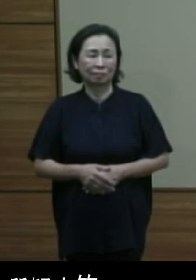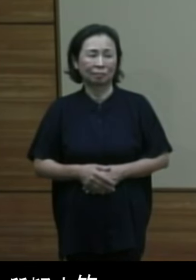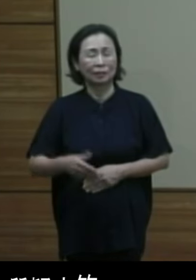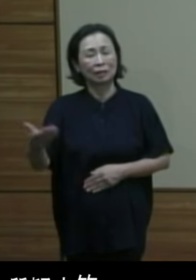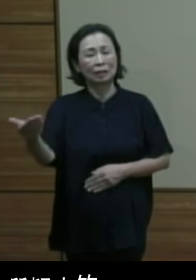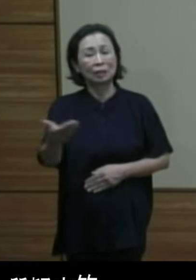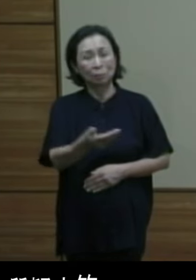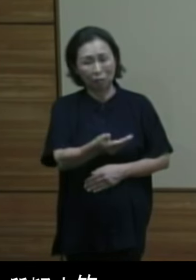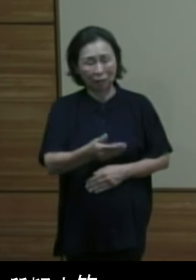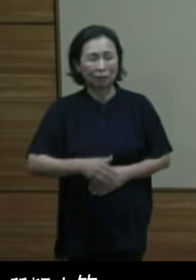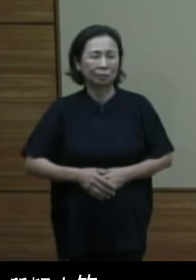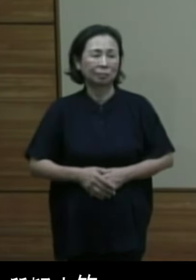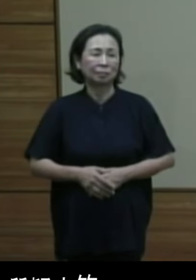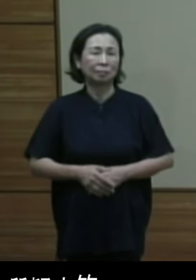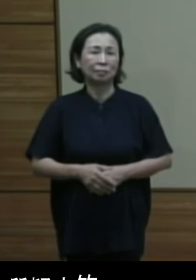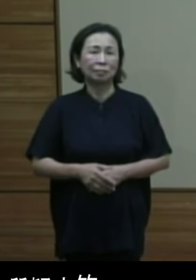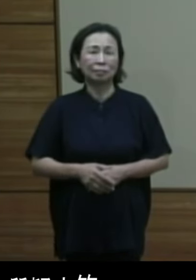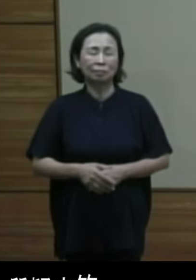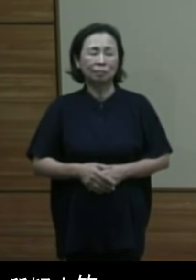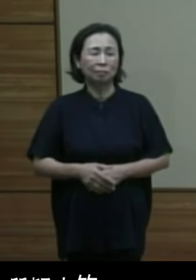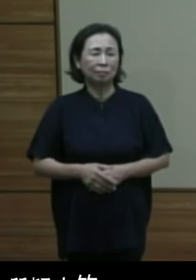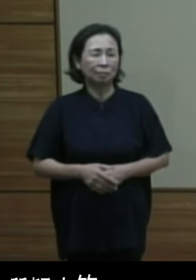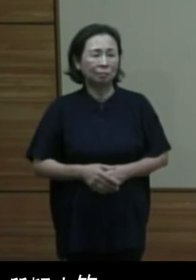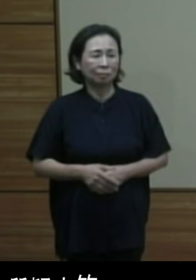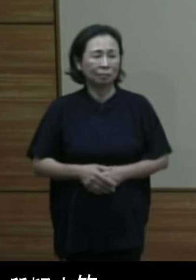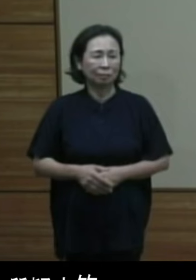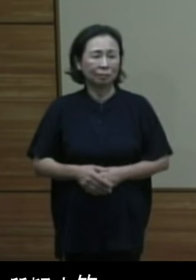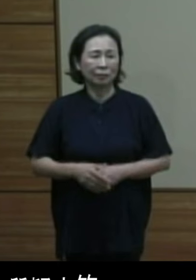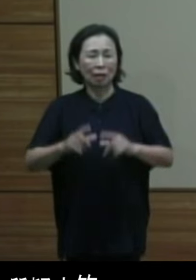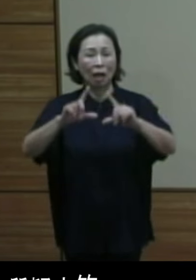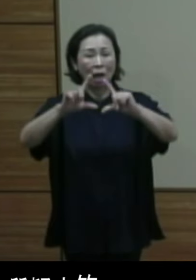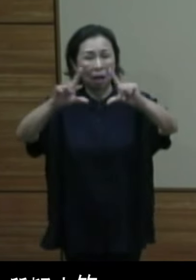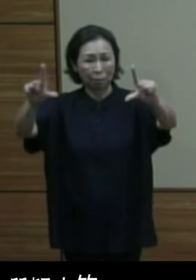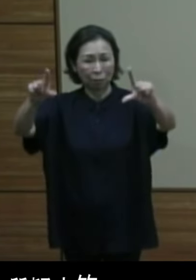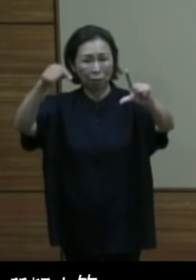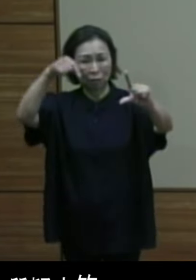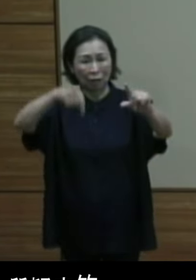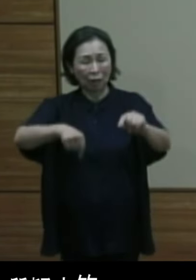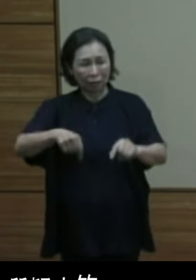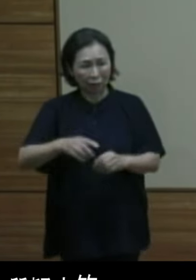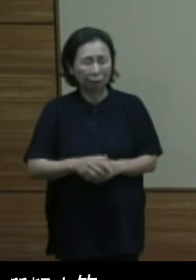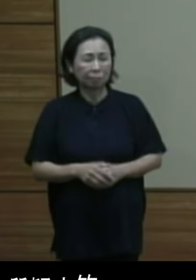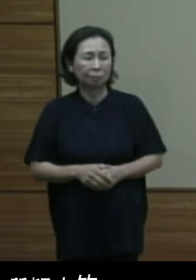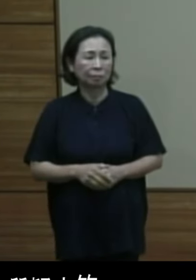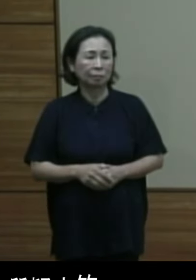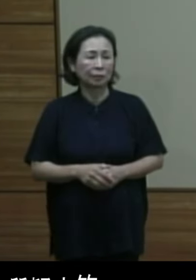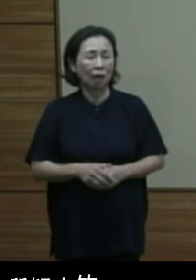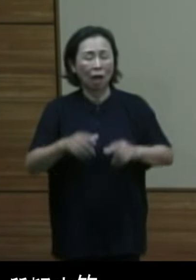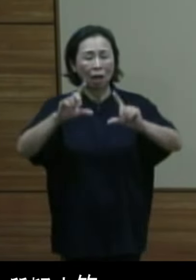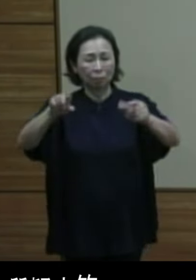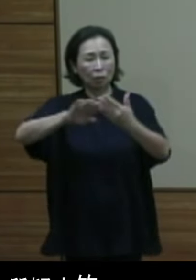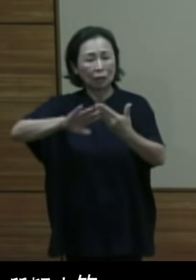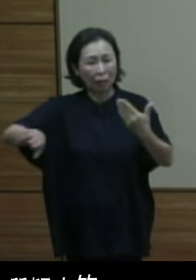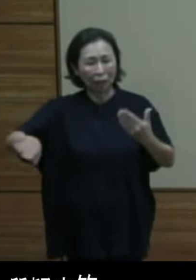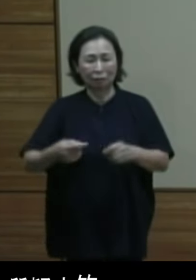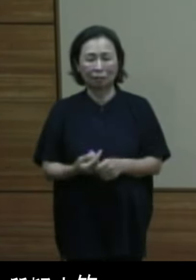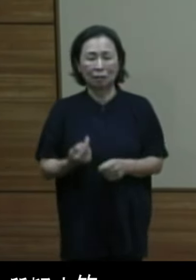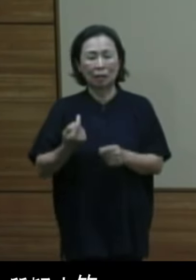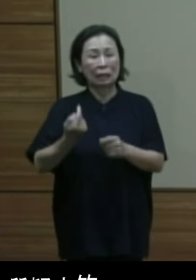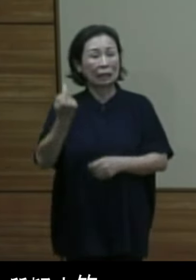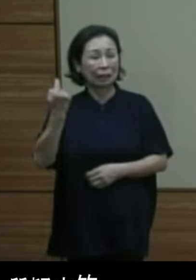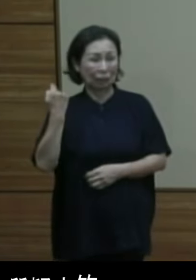日刊工業新聞の富井です。すみません、ちょっと発表事項なんですけれど、外なんですけれども、昨日です